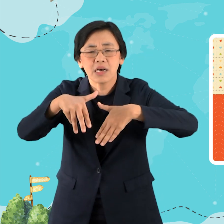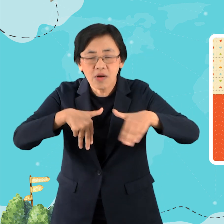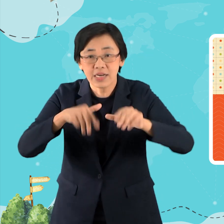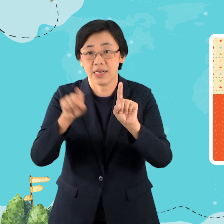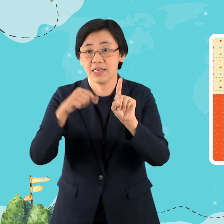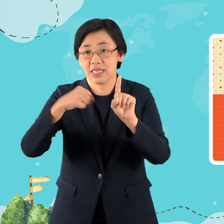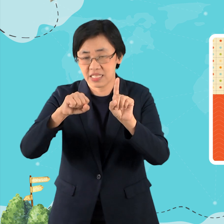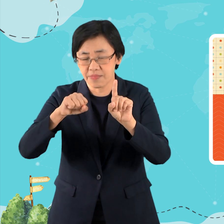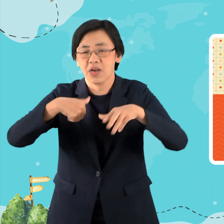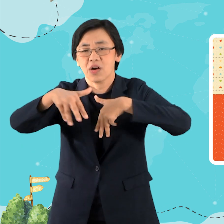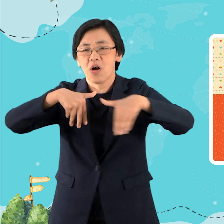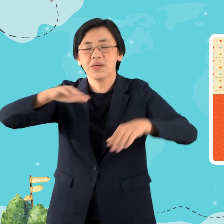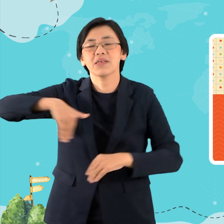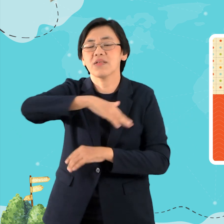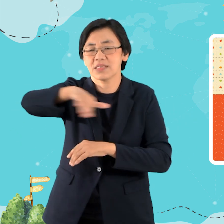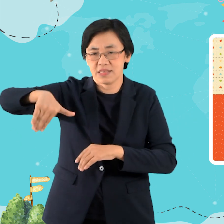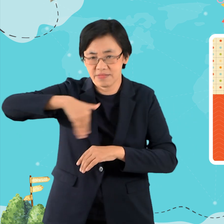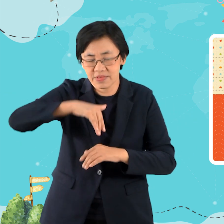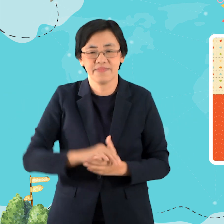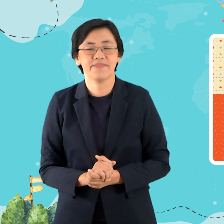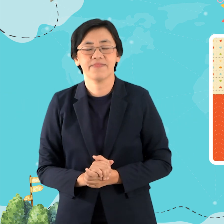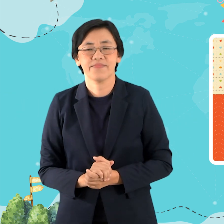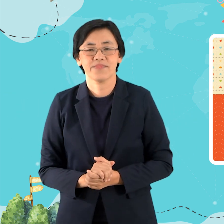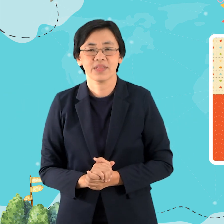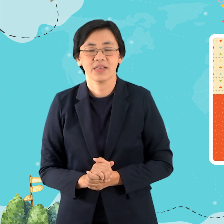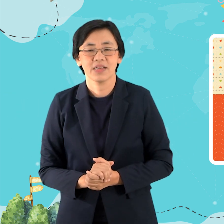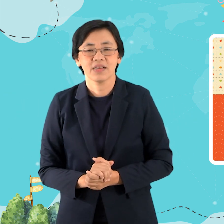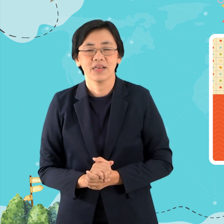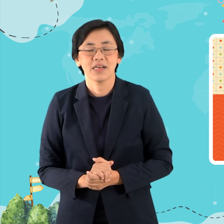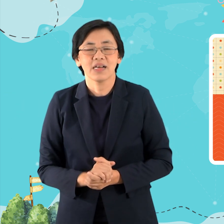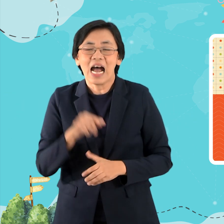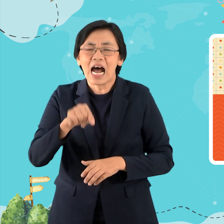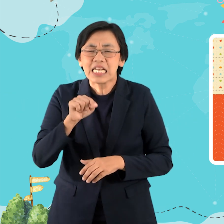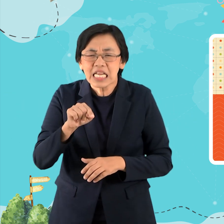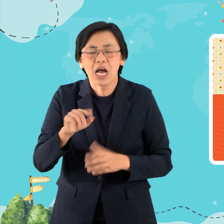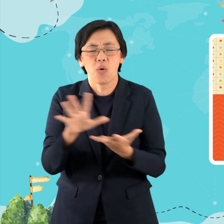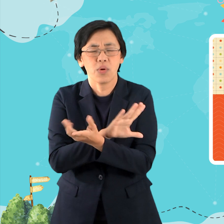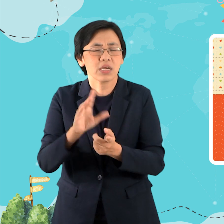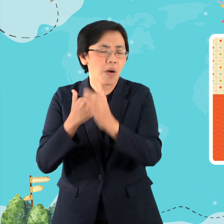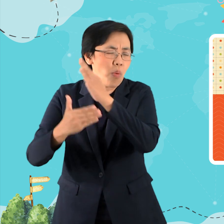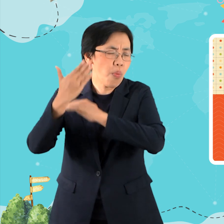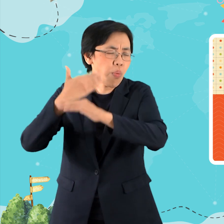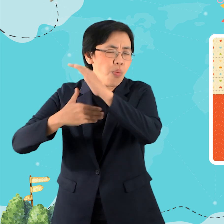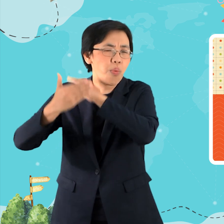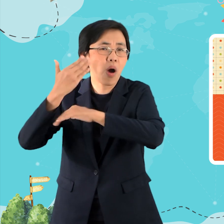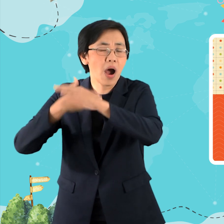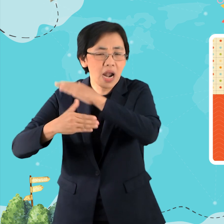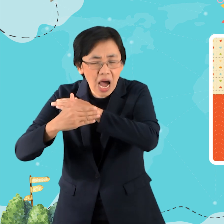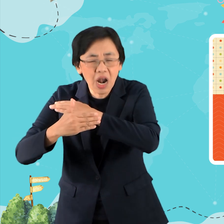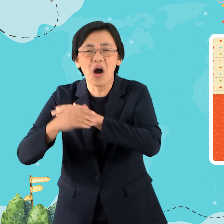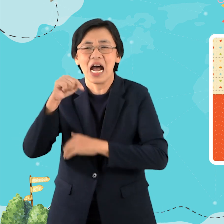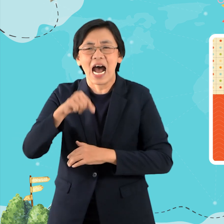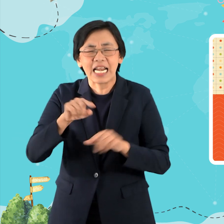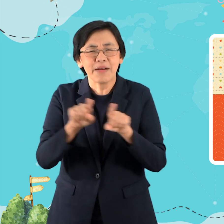ใน10ของประชากรทั้งประเทศด้านหนึ่งยังคงรักษาเอกลักษณ์ดั้งเดิมไว้เต็มอย่างดีได้ชื่อว่าเต็นเวนิส